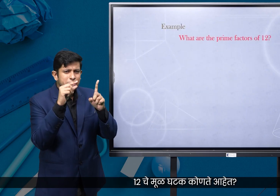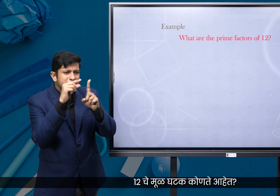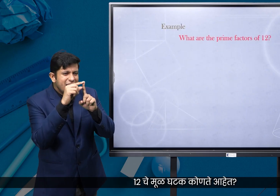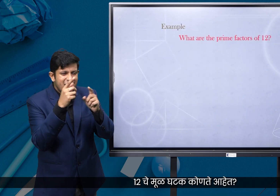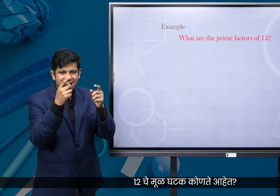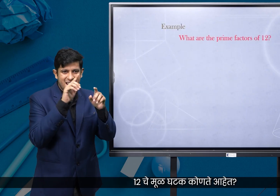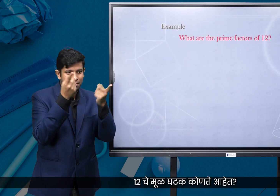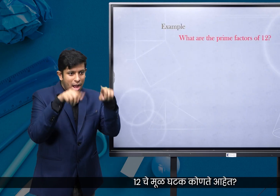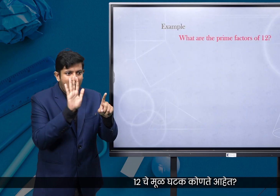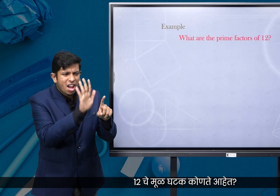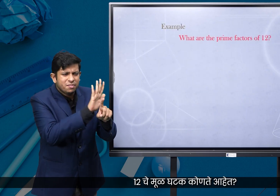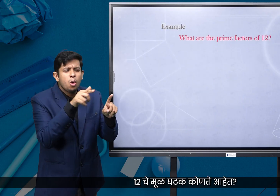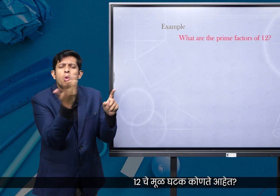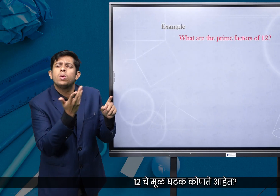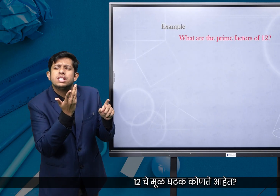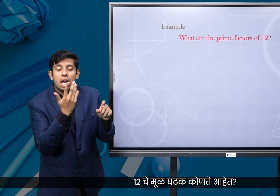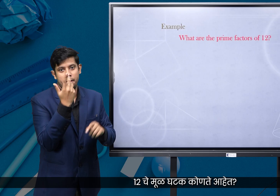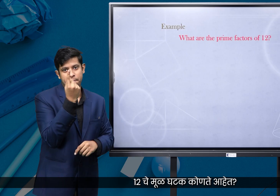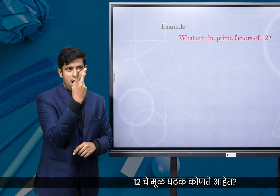12 चे मूळ घटक कोणते आहेत?